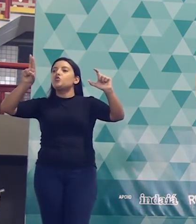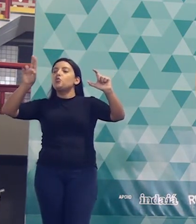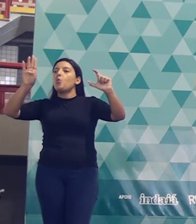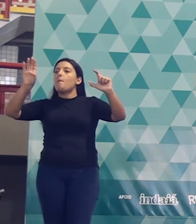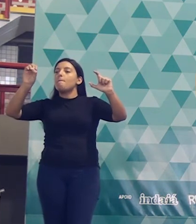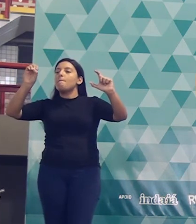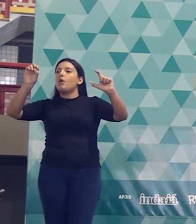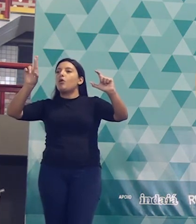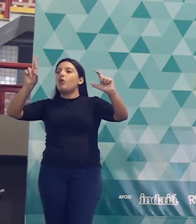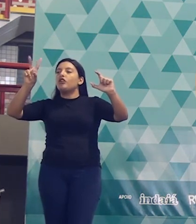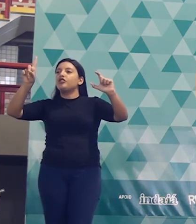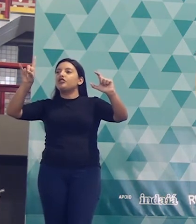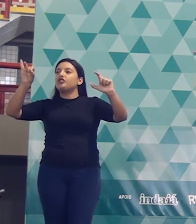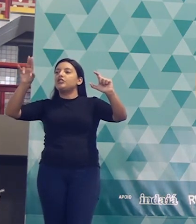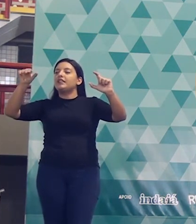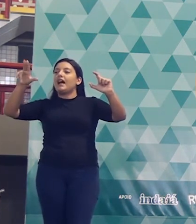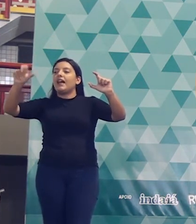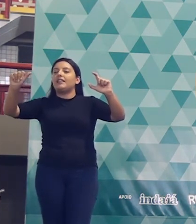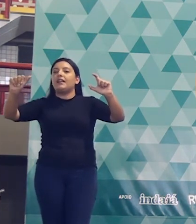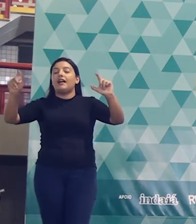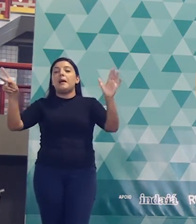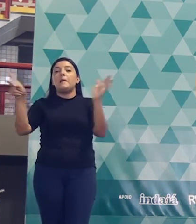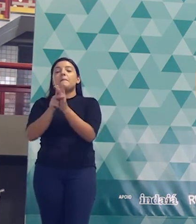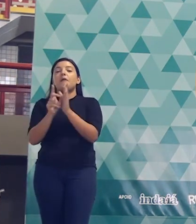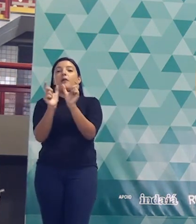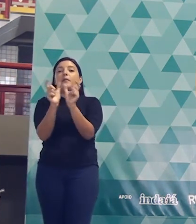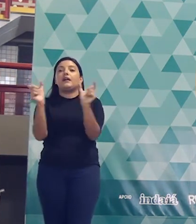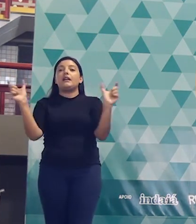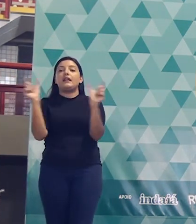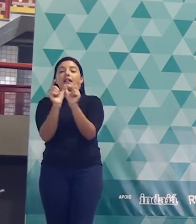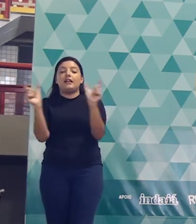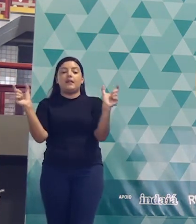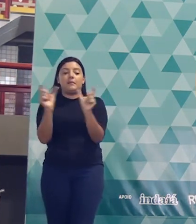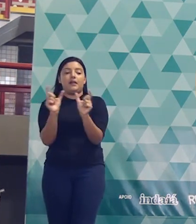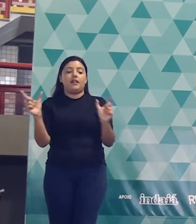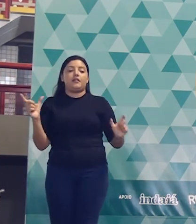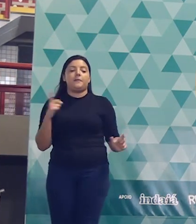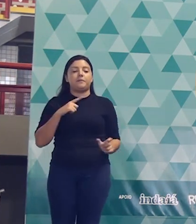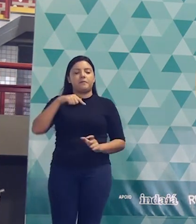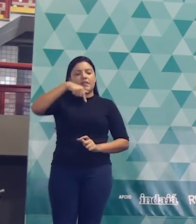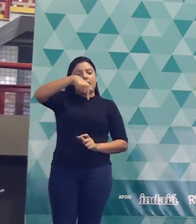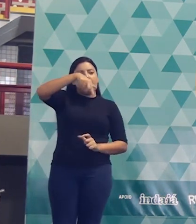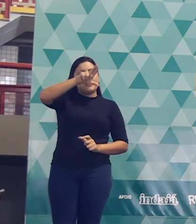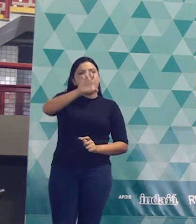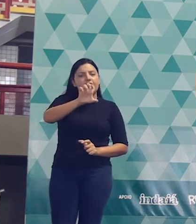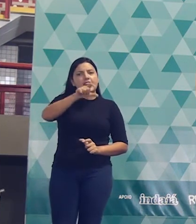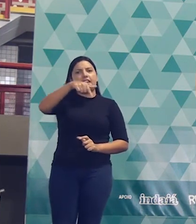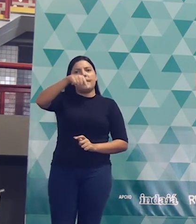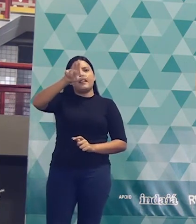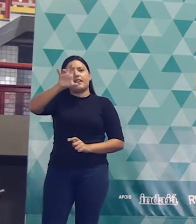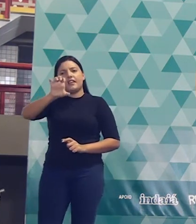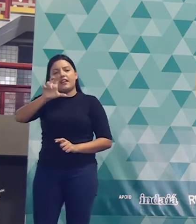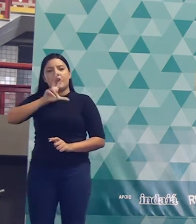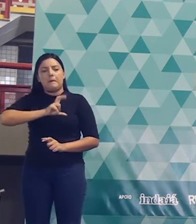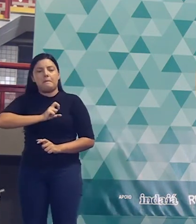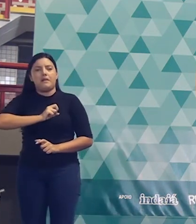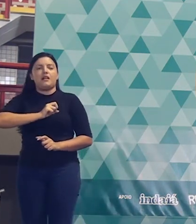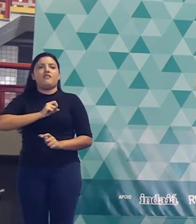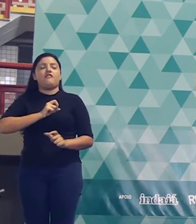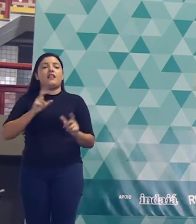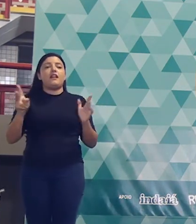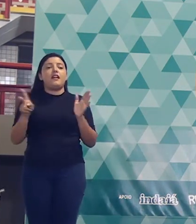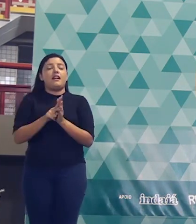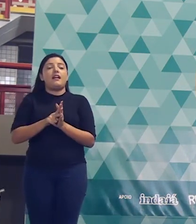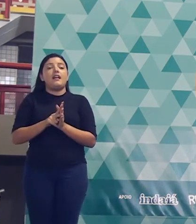gosta de gramática, esse pronome que aparece aí, tá? Que amava, que amava, que amava, que amava, é um